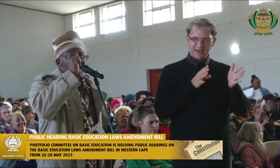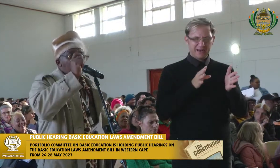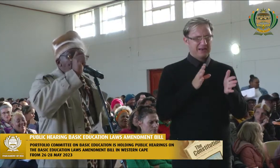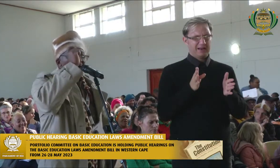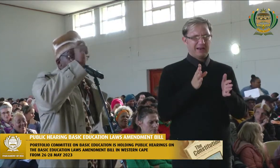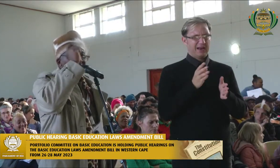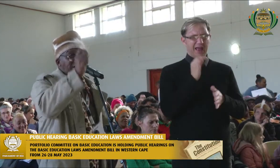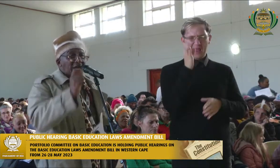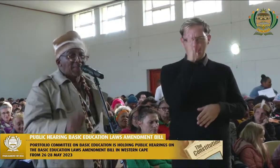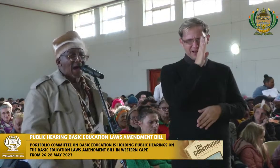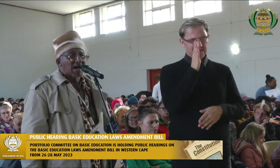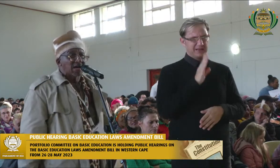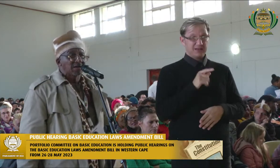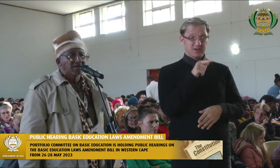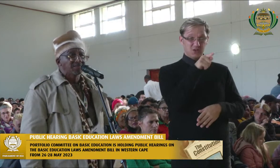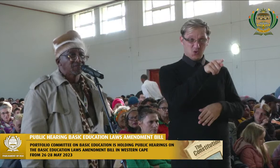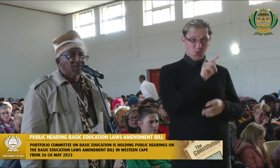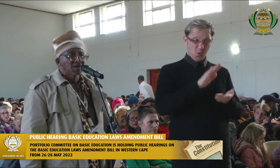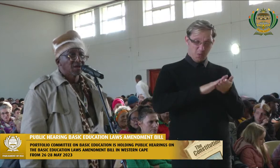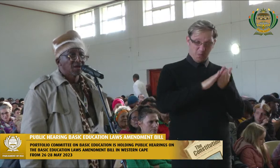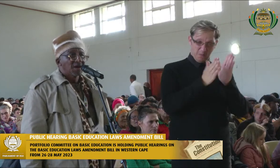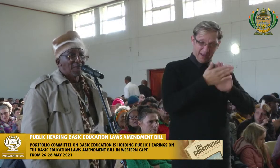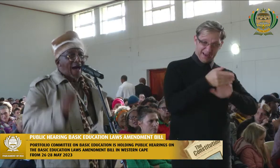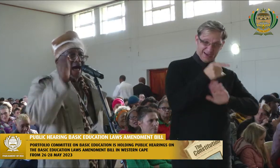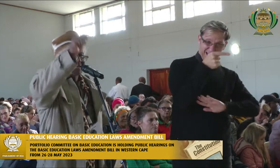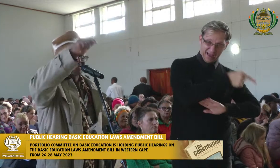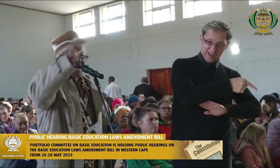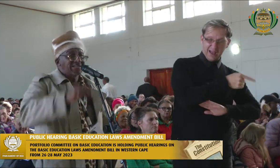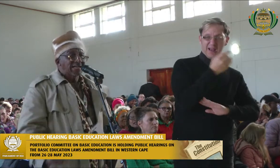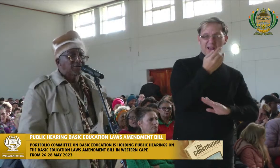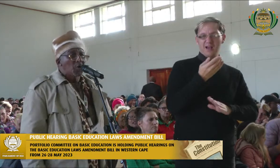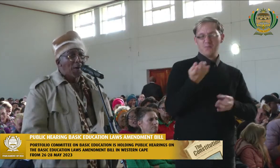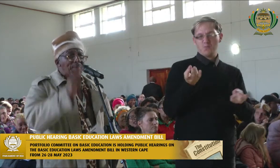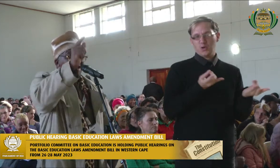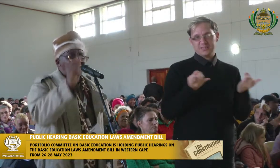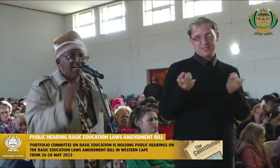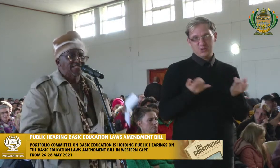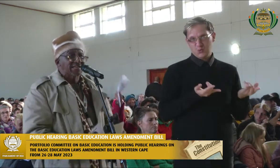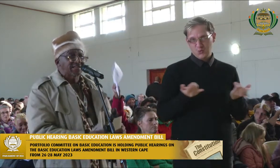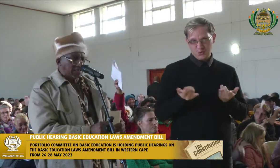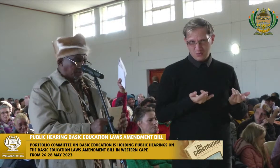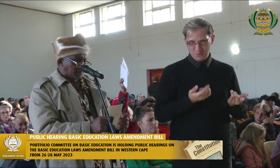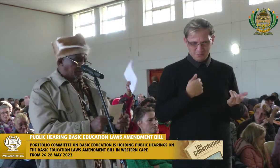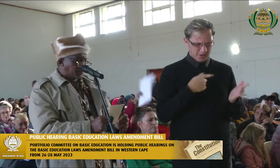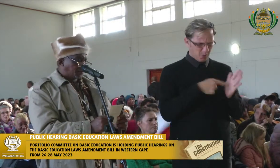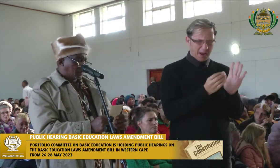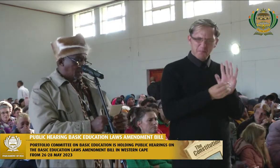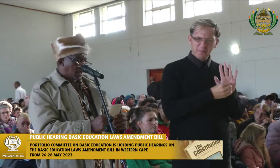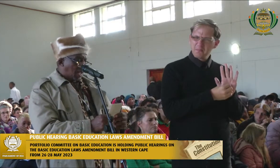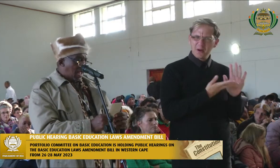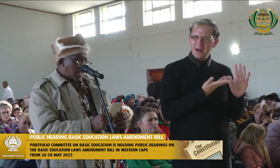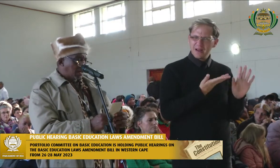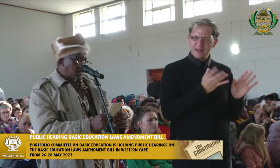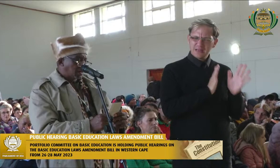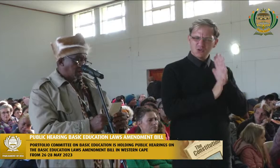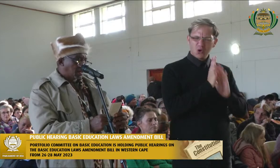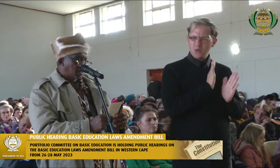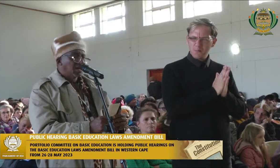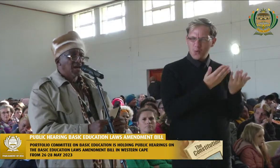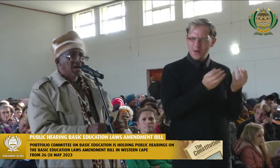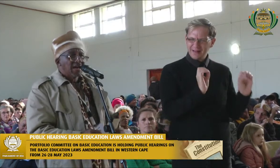Julle het van haar een prostituut gemaakt. Waar staan dit? Hoekom praat julle nie dit nie? Ha?